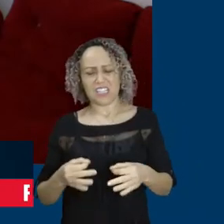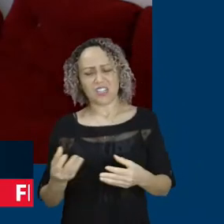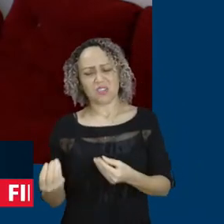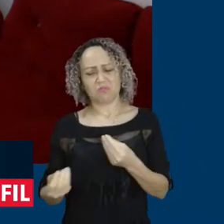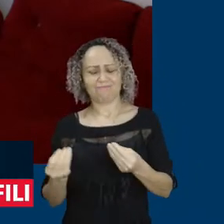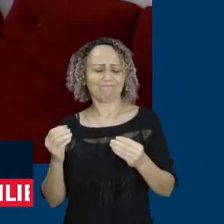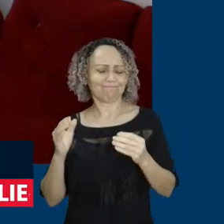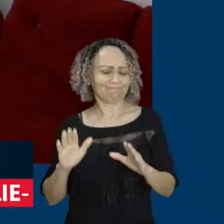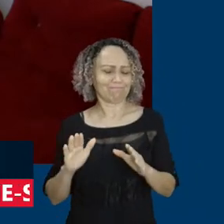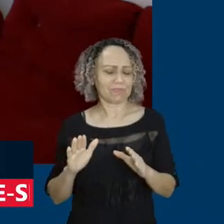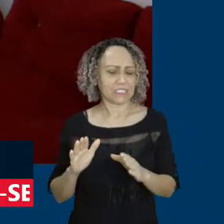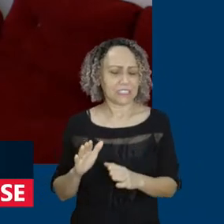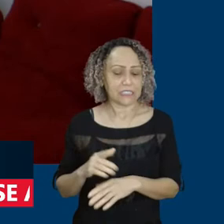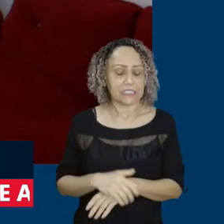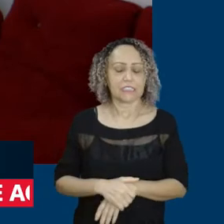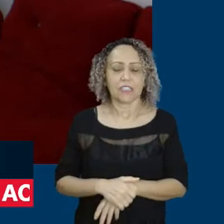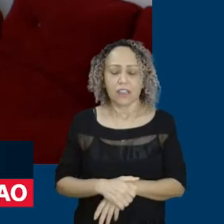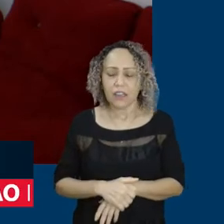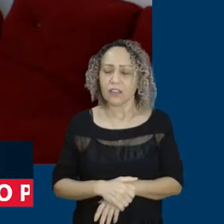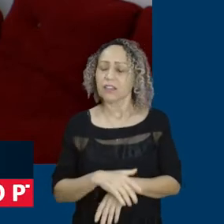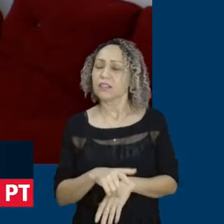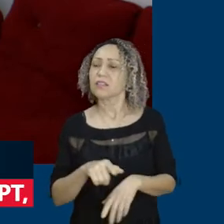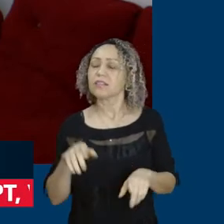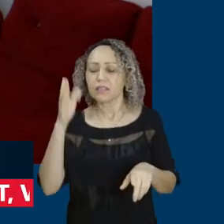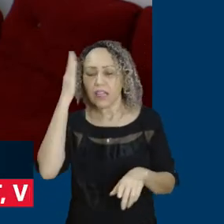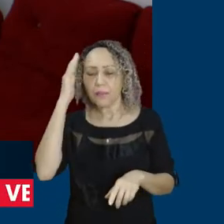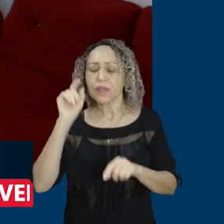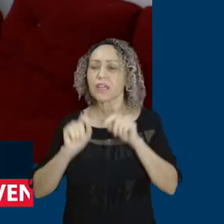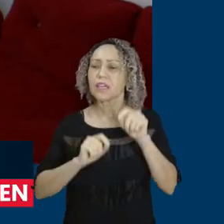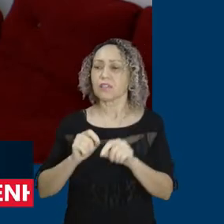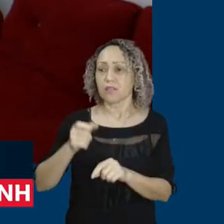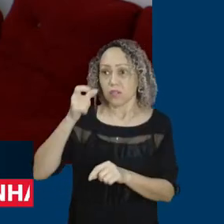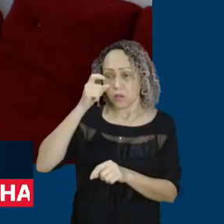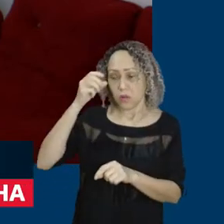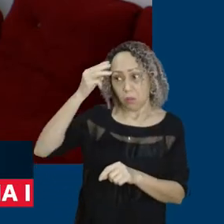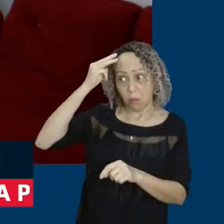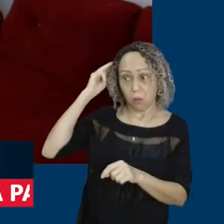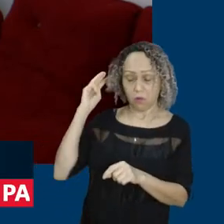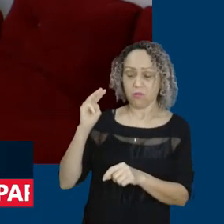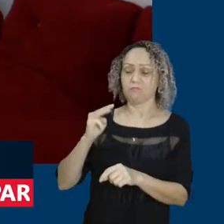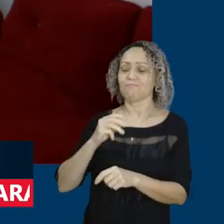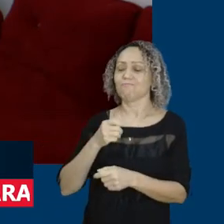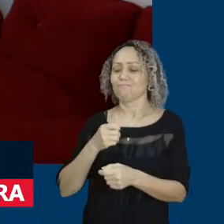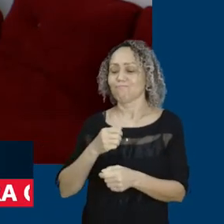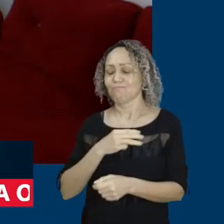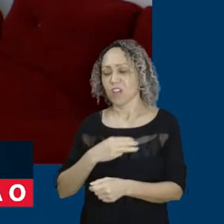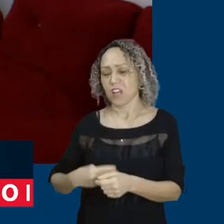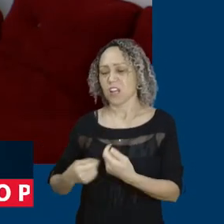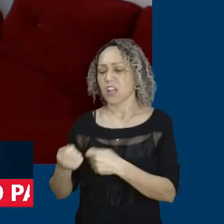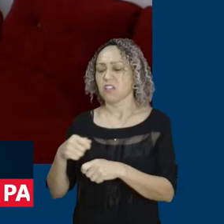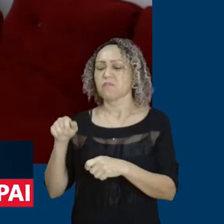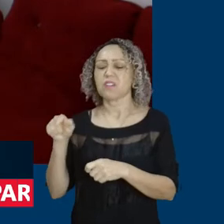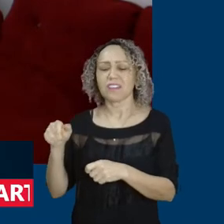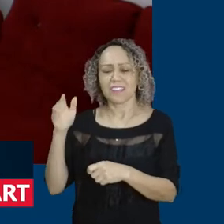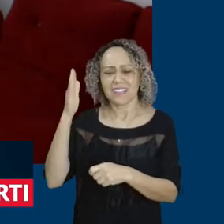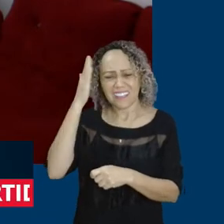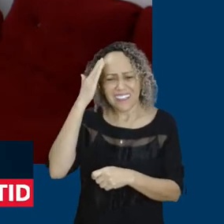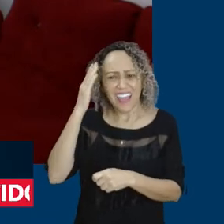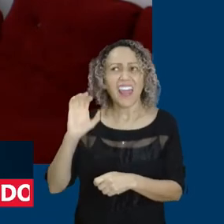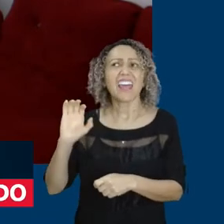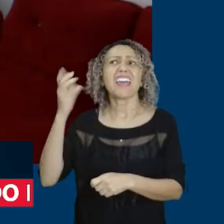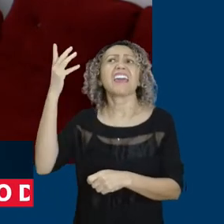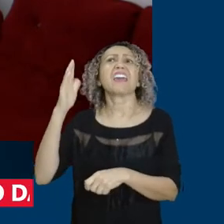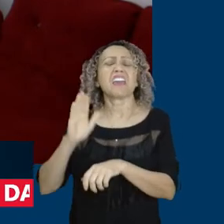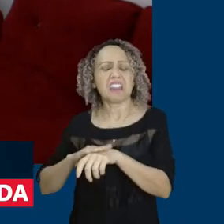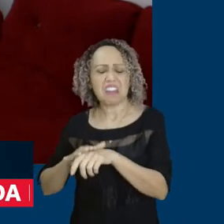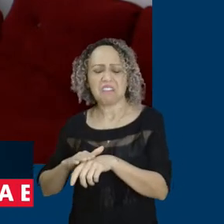suas famílias, né? E a gente imagina que, sabendo que ele é o tipo de pessoa que defende dar resto de comida para o